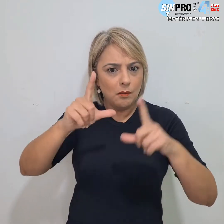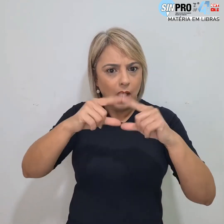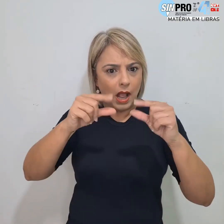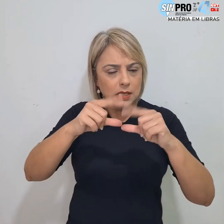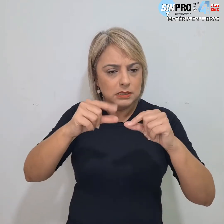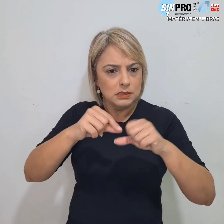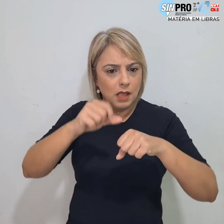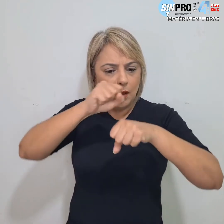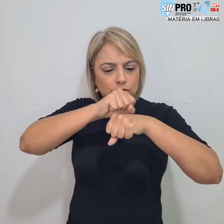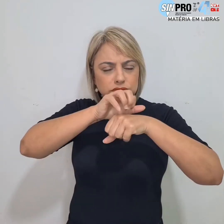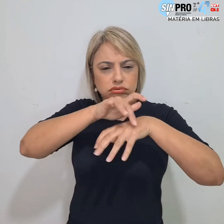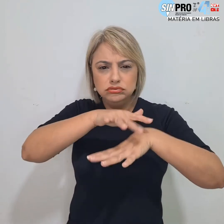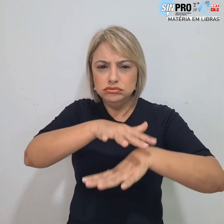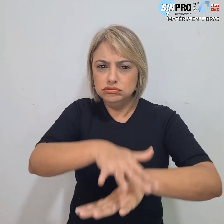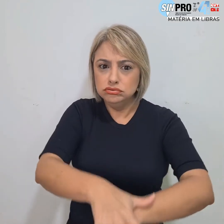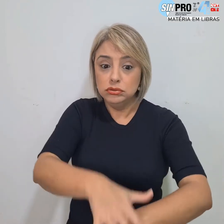epicentro epidemiológico do mundo.